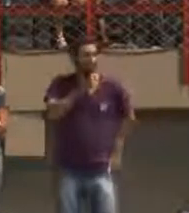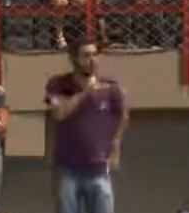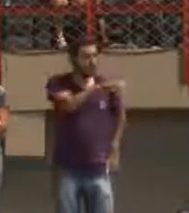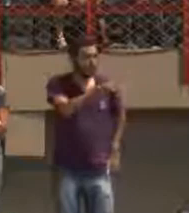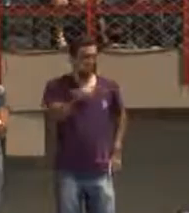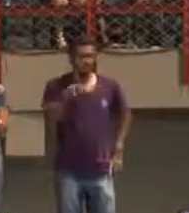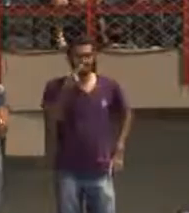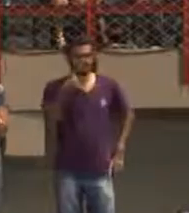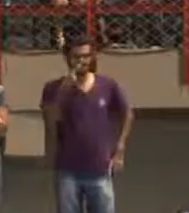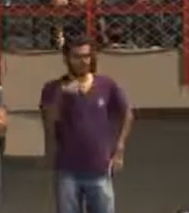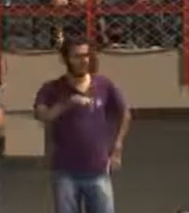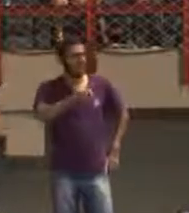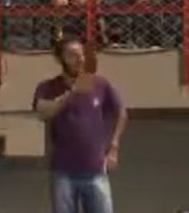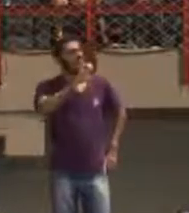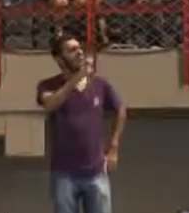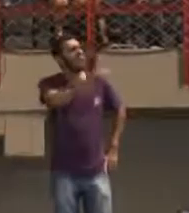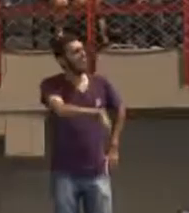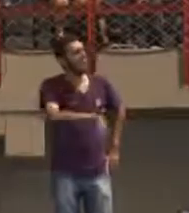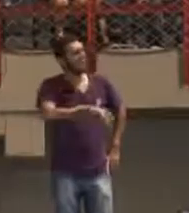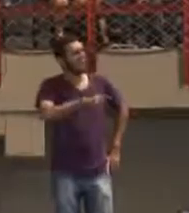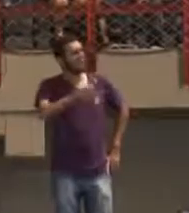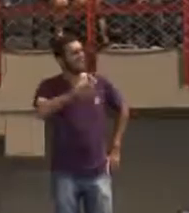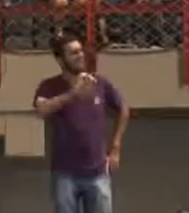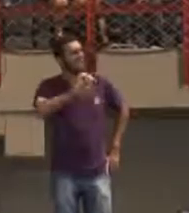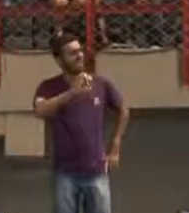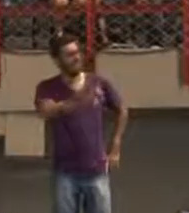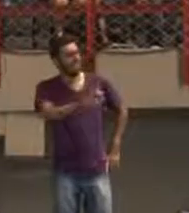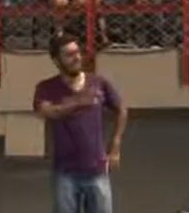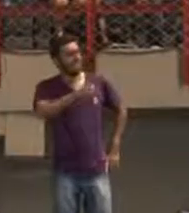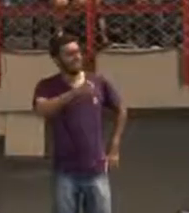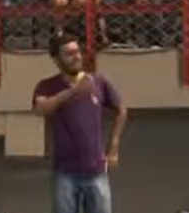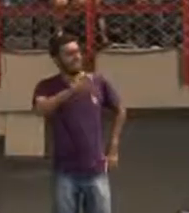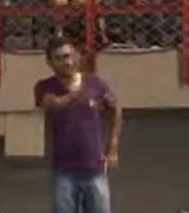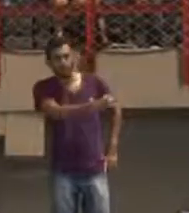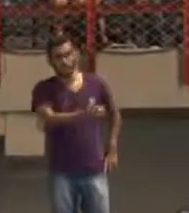tá certo? Nem é para chamar de rei, né? Nem de véi.